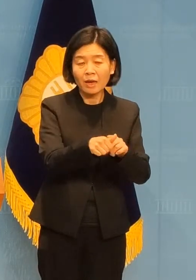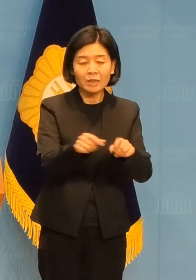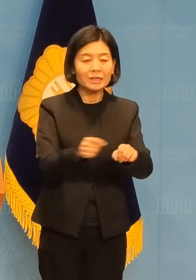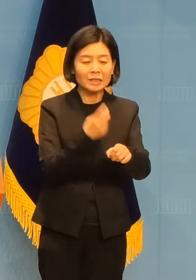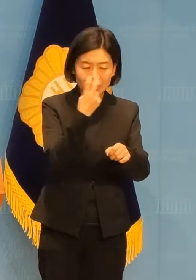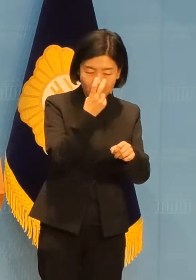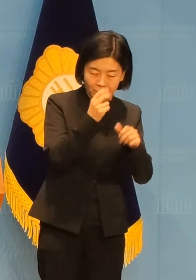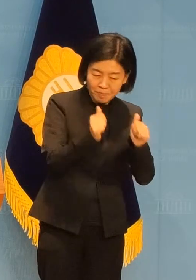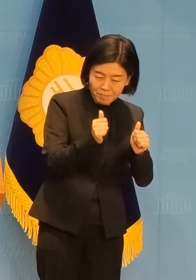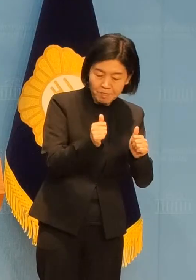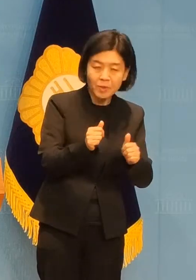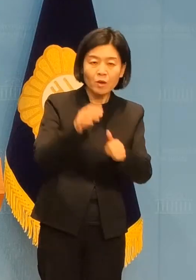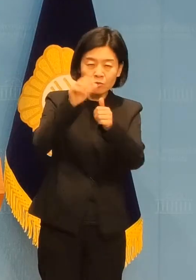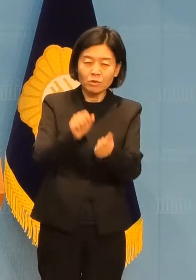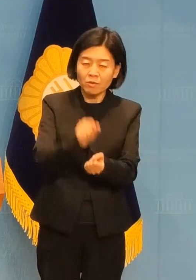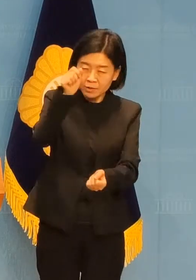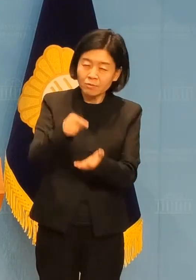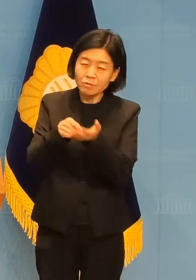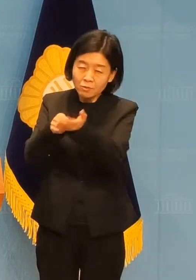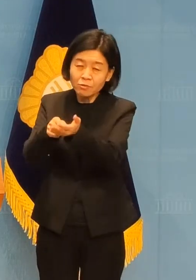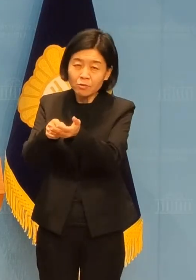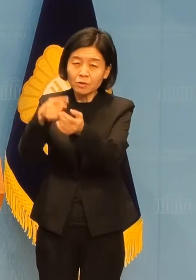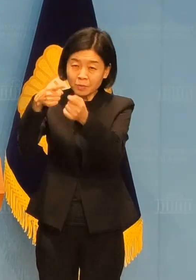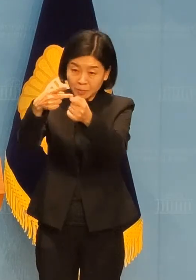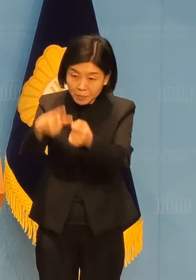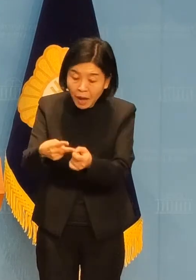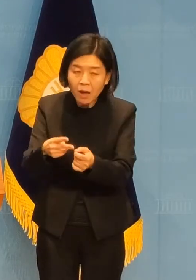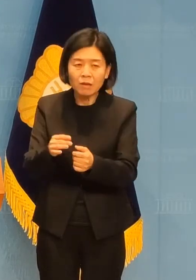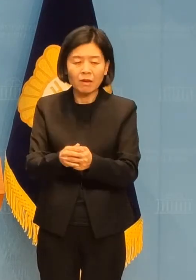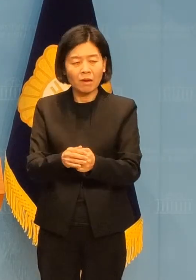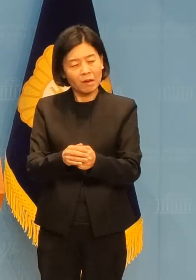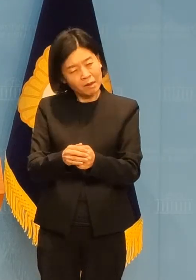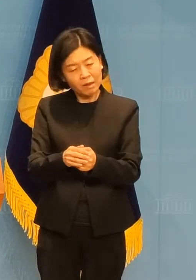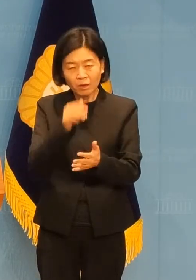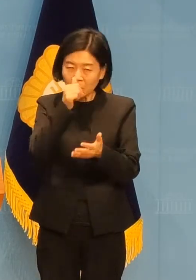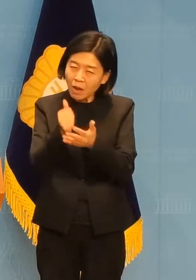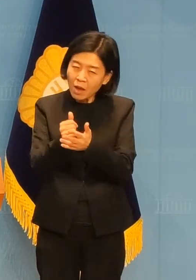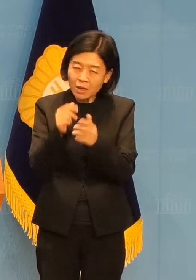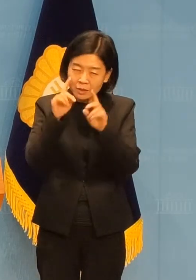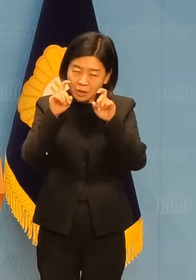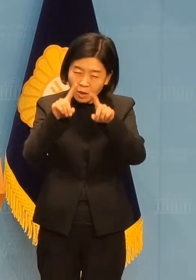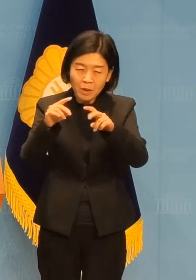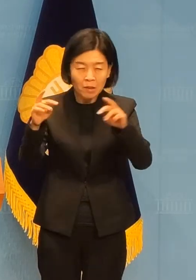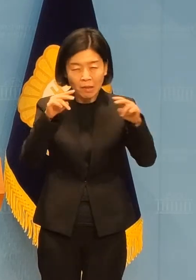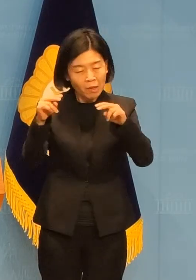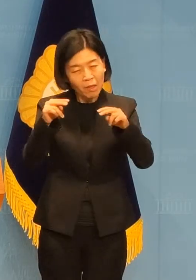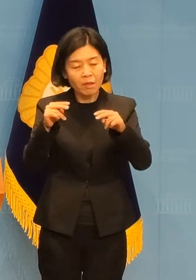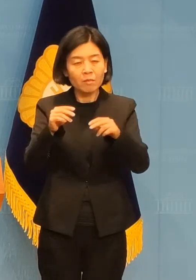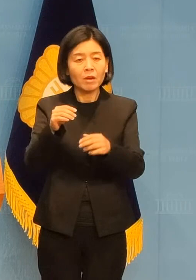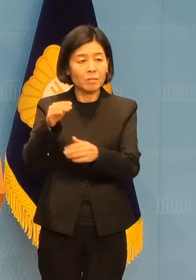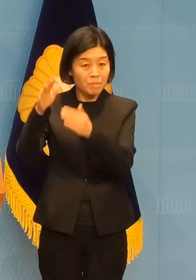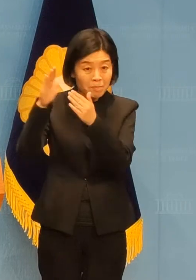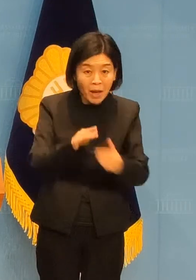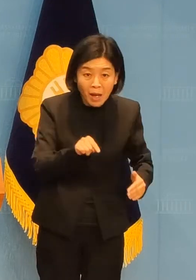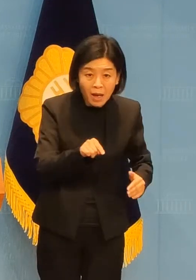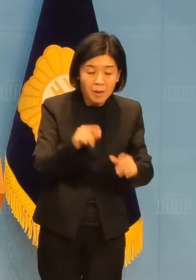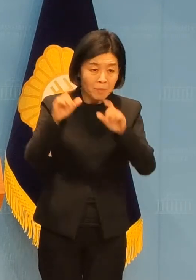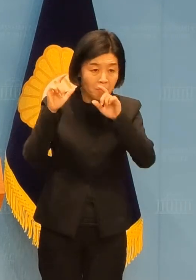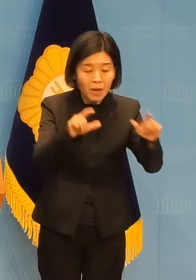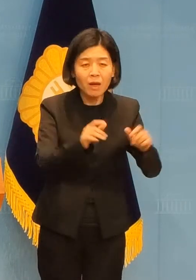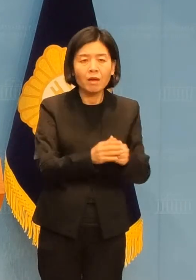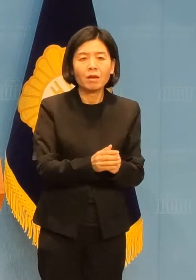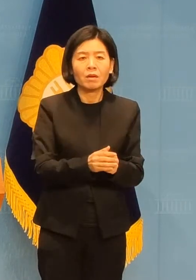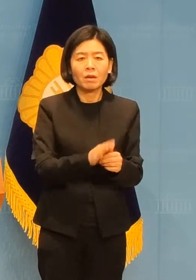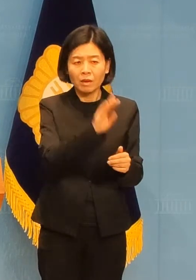법원은 여전히 혐의의 다툼의 여지가 있다며 기각을 반복했습니다. 그러나 박 전 장관은 불법